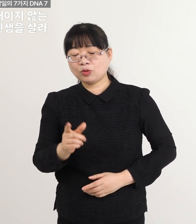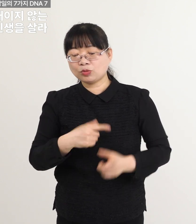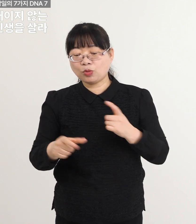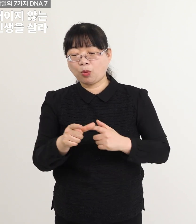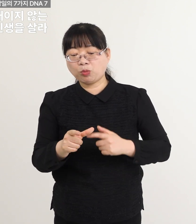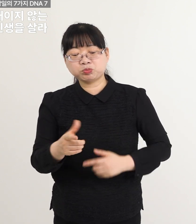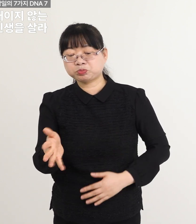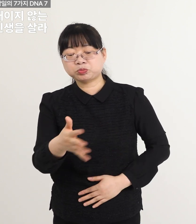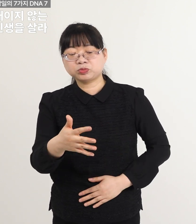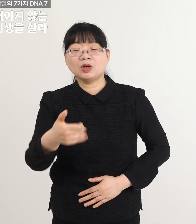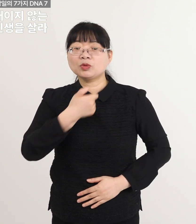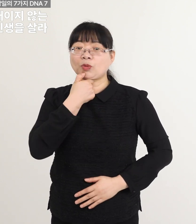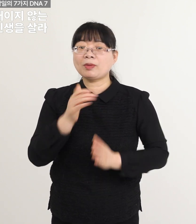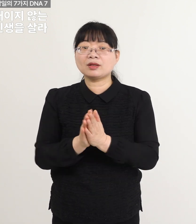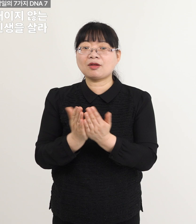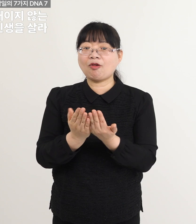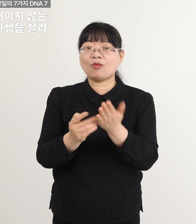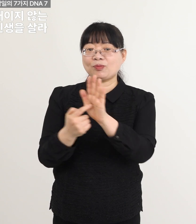바로 로마서 나오는데